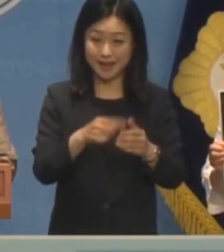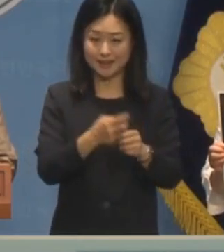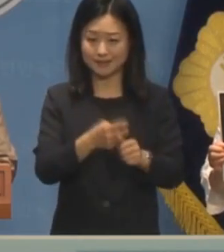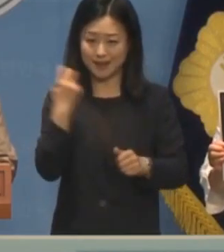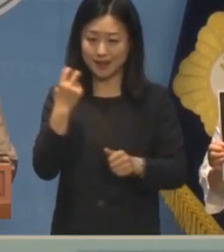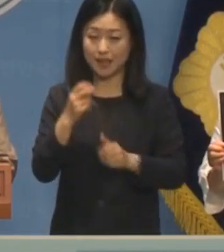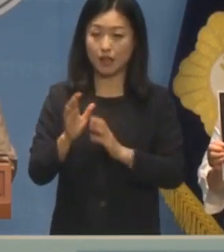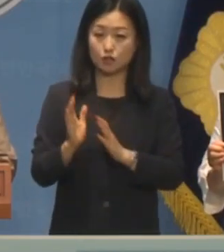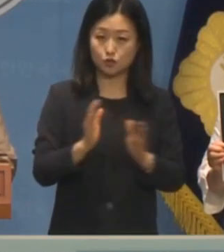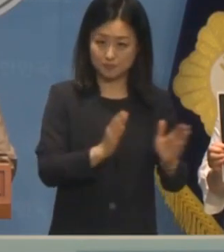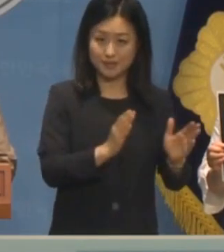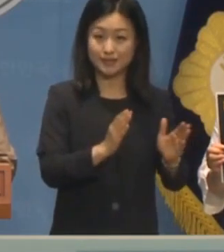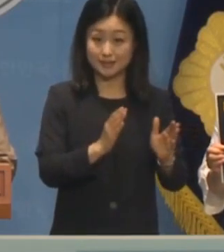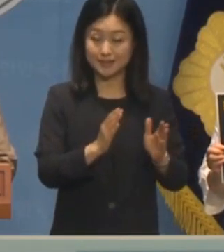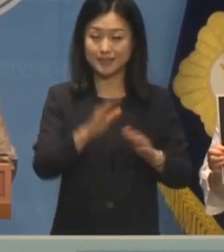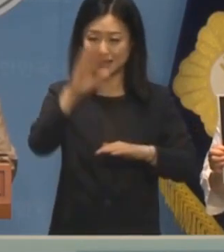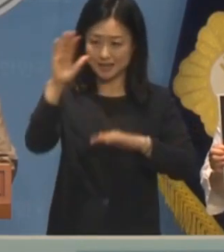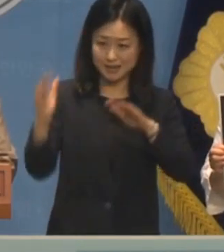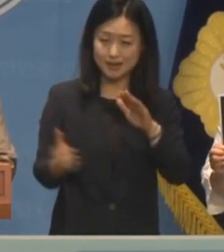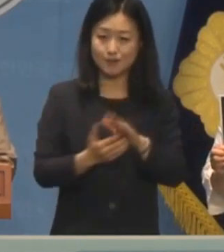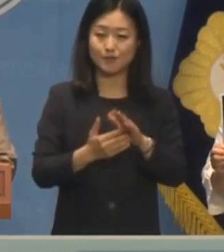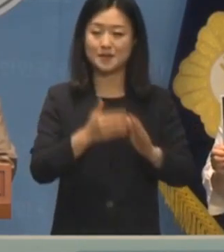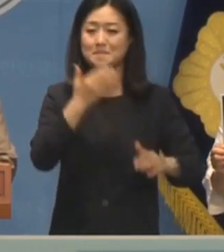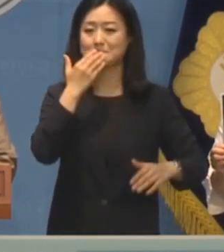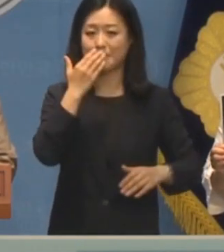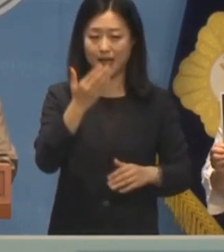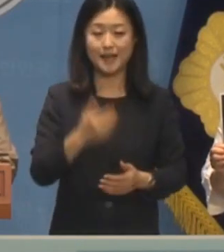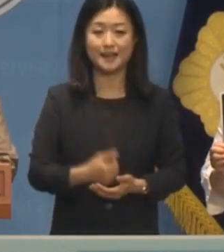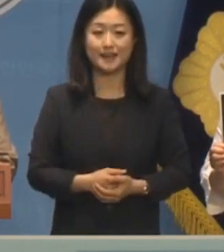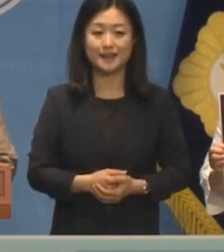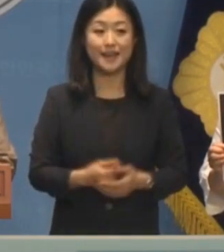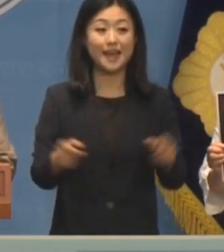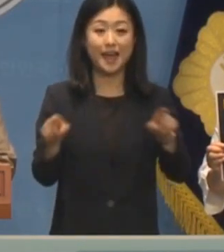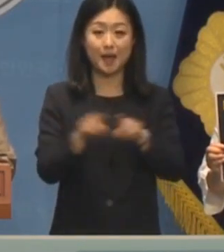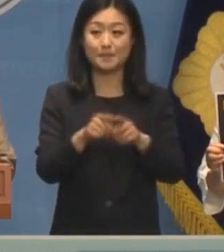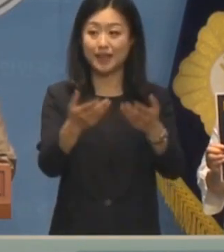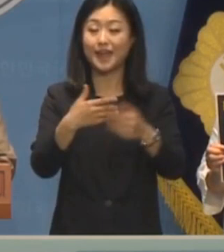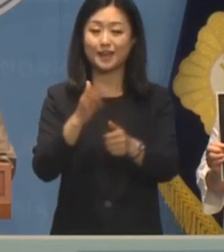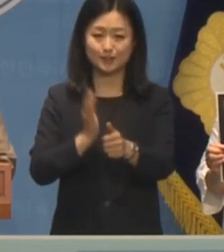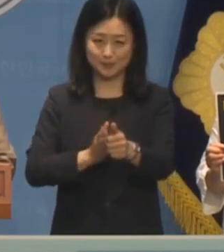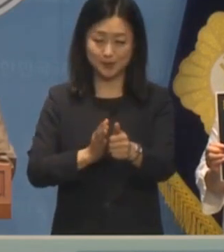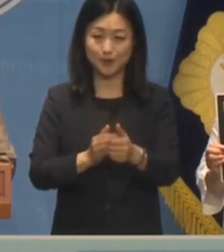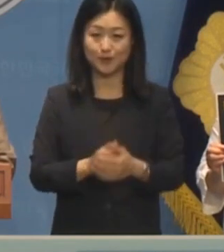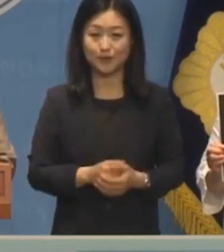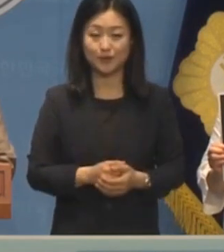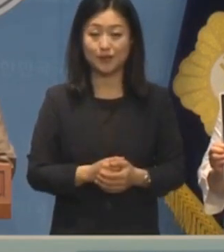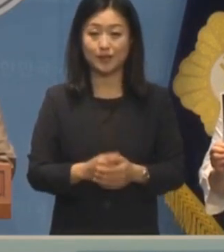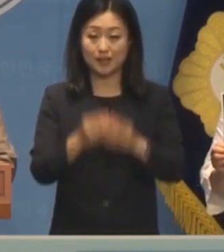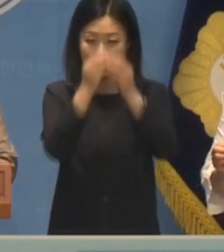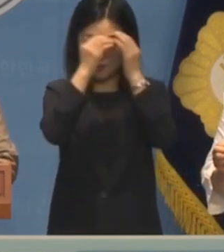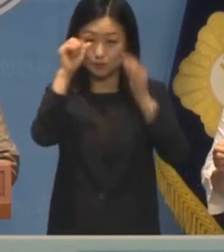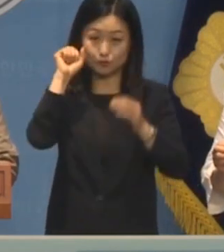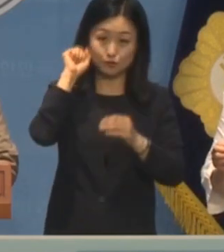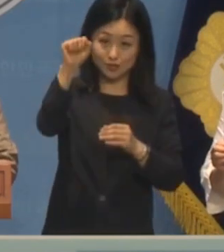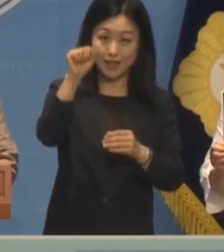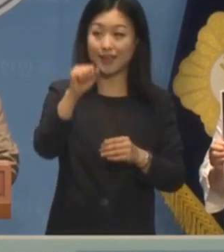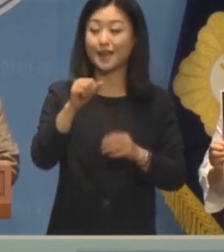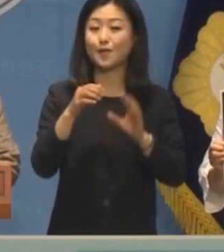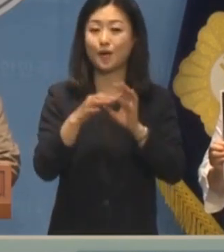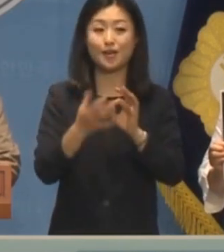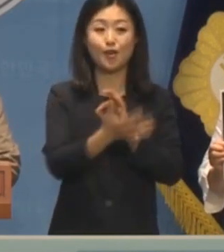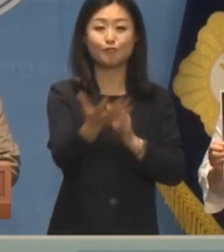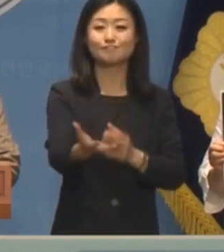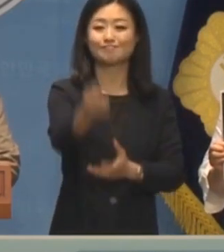역사의 장관을 이루어냅시다. 함께 해 주십시오. 이 모든 투쟁의 열매는 모두의